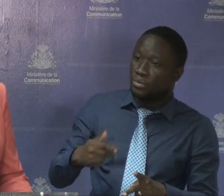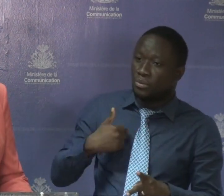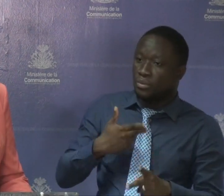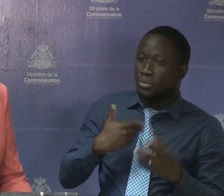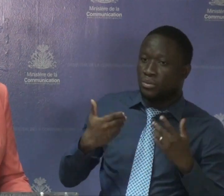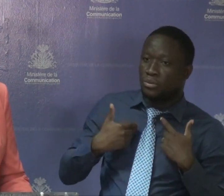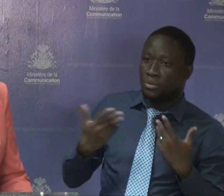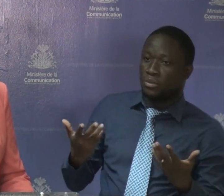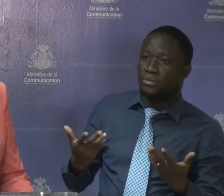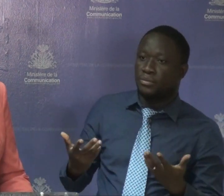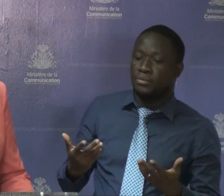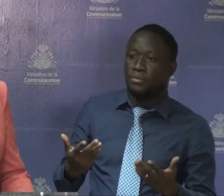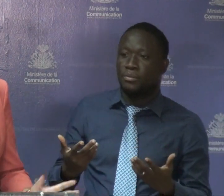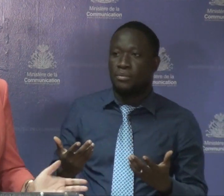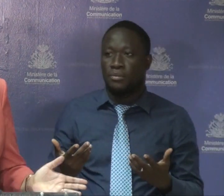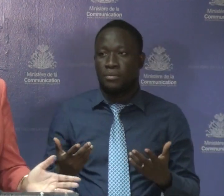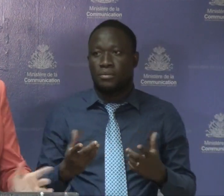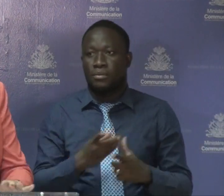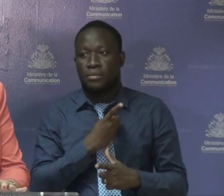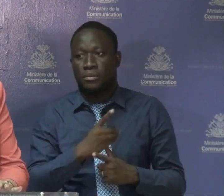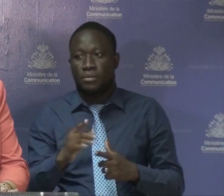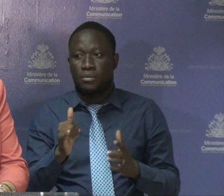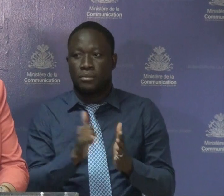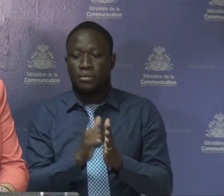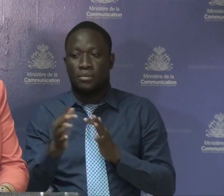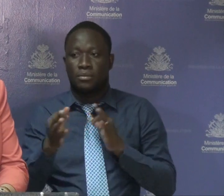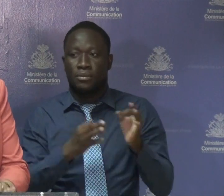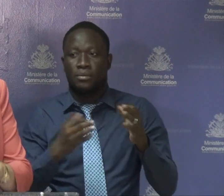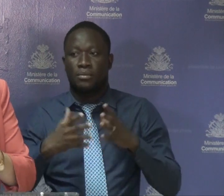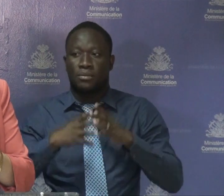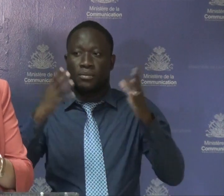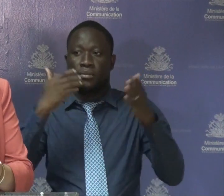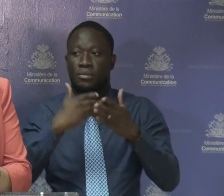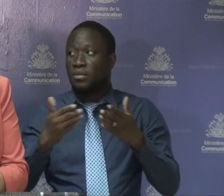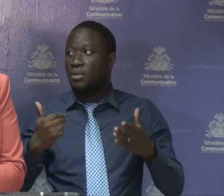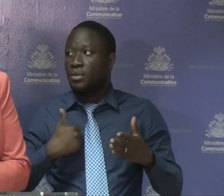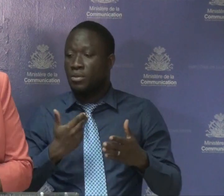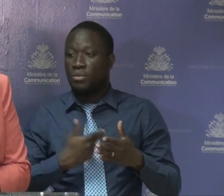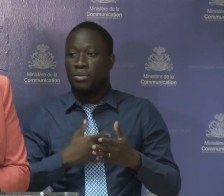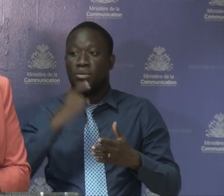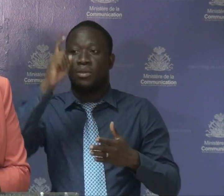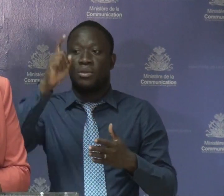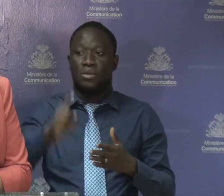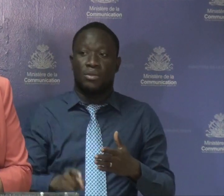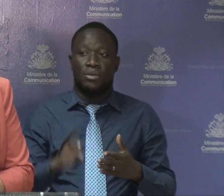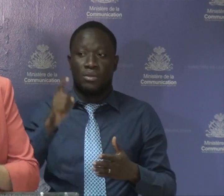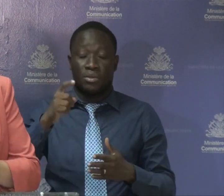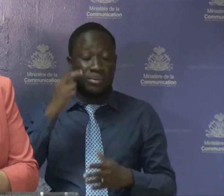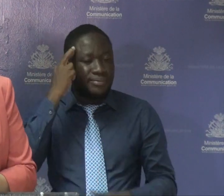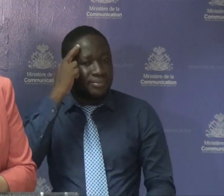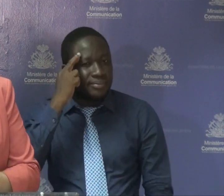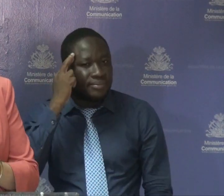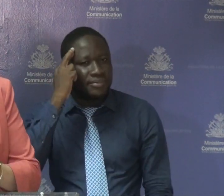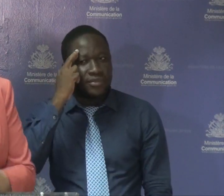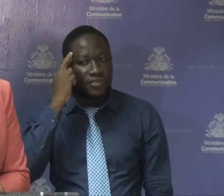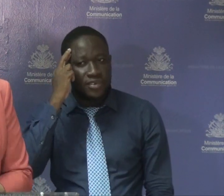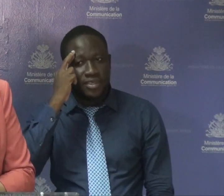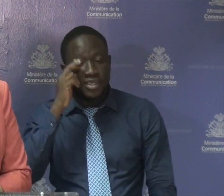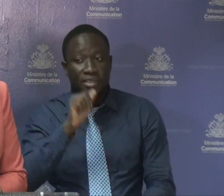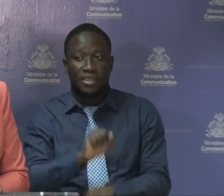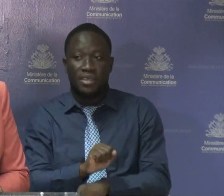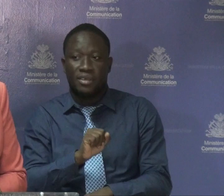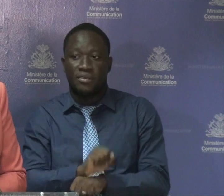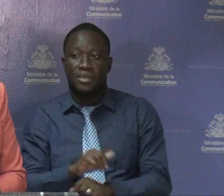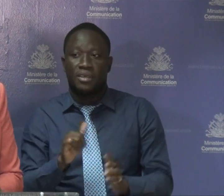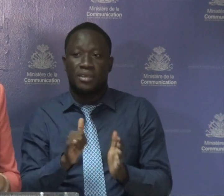gagnons dans le pays. Hein? Donc ça veut dire que gain en pile bagaille que nous-mêmes nous t'a supposé réfléchir à lui et ce travail ça